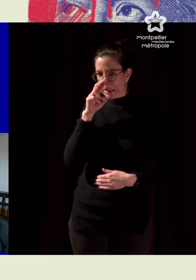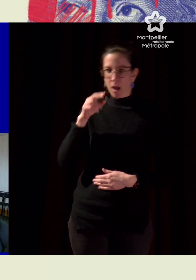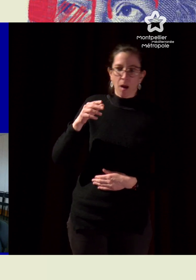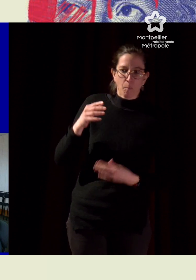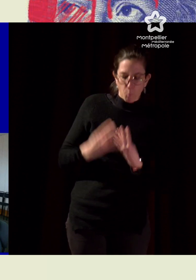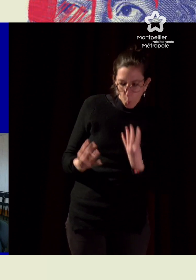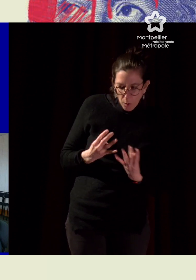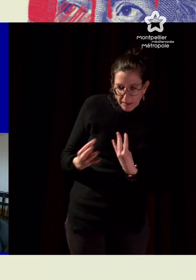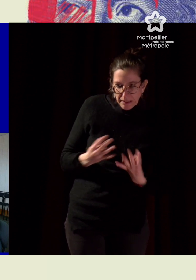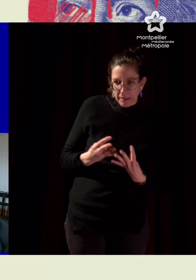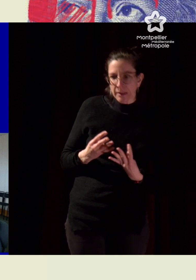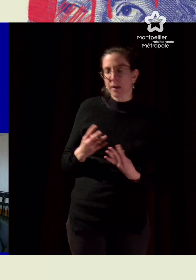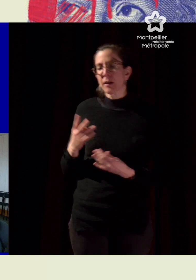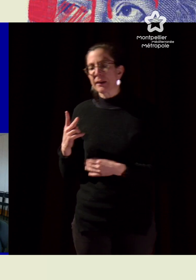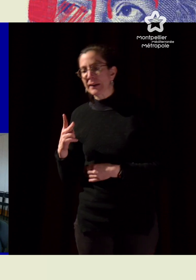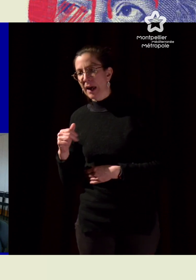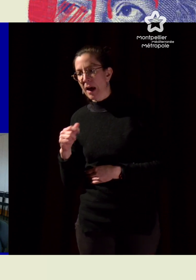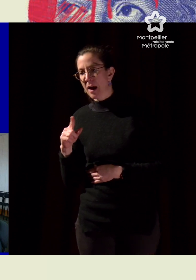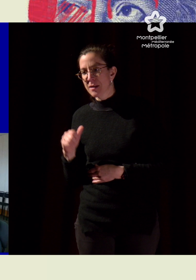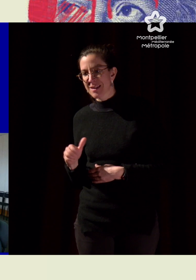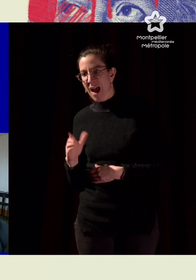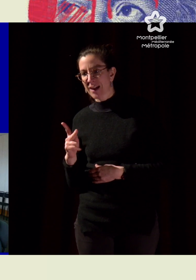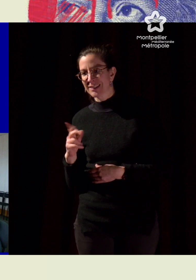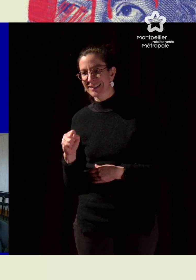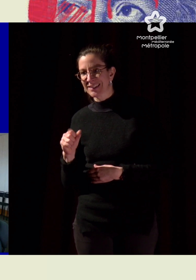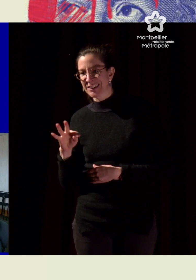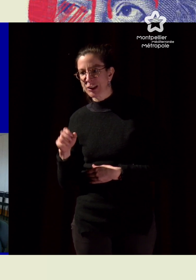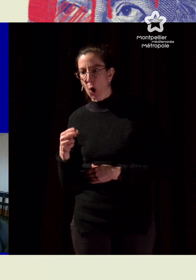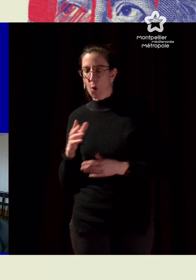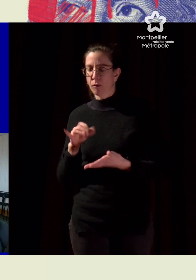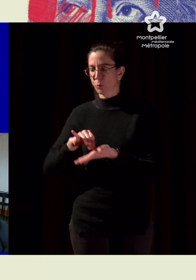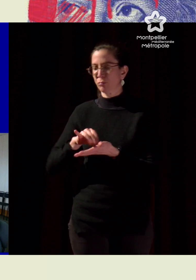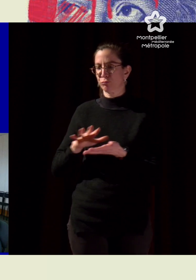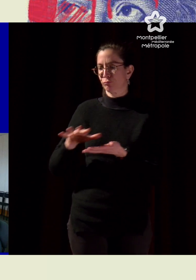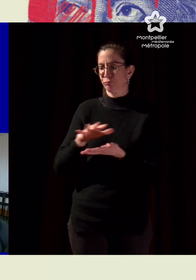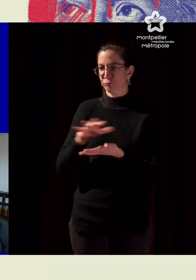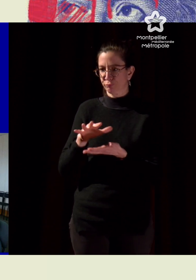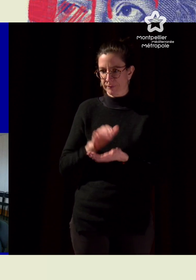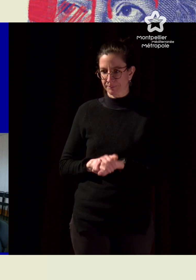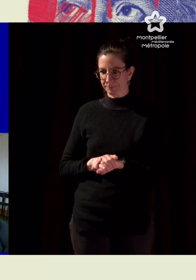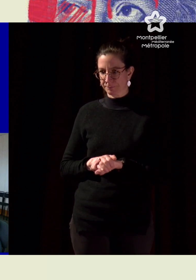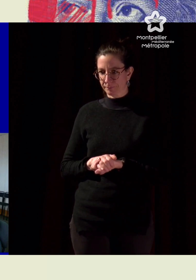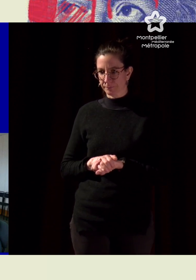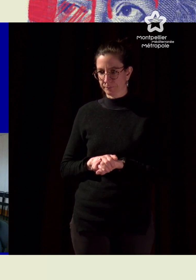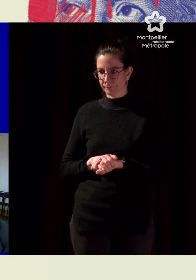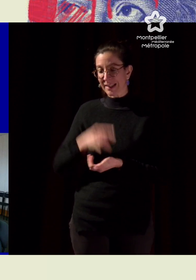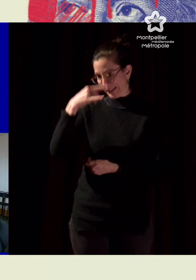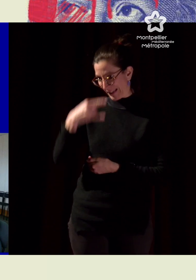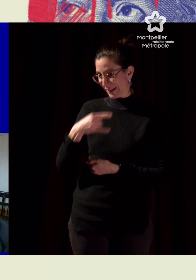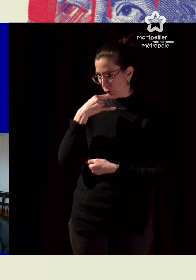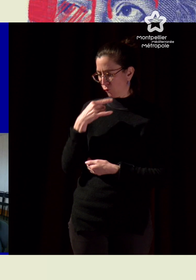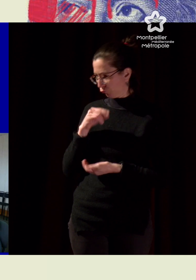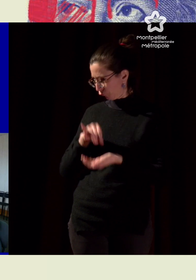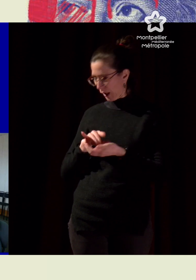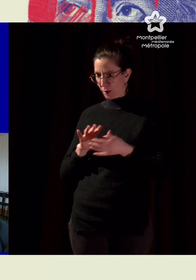Kazakhstan. OK, à peu près, voilà. Et c'est une région intéressante. C'est d'ailleurs là où ont été trouvés le